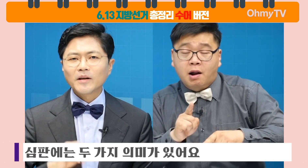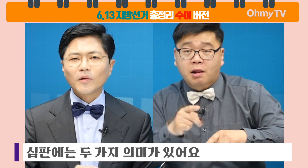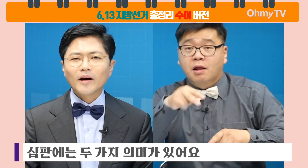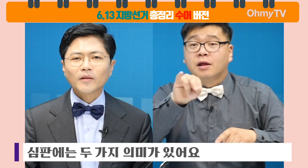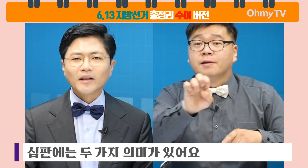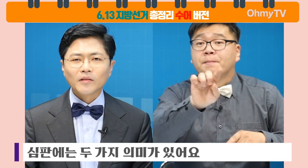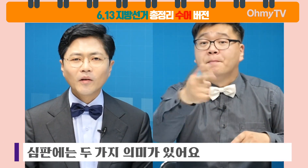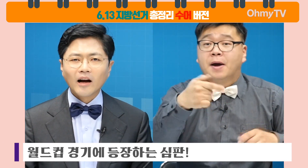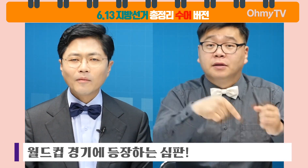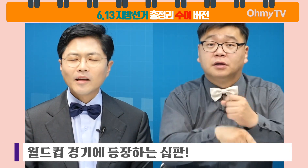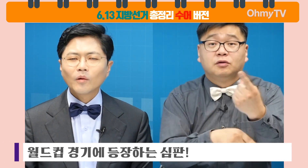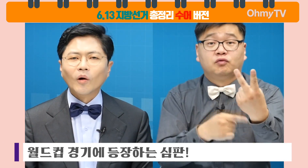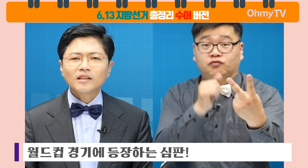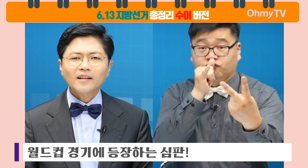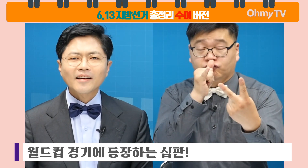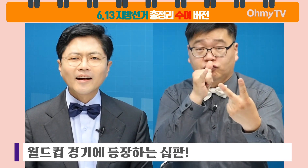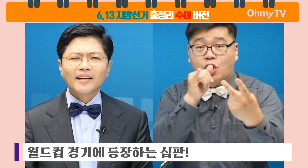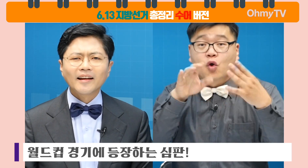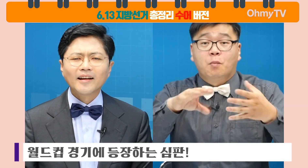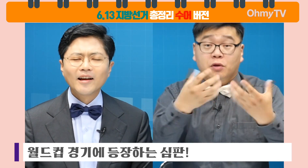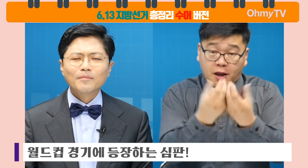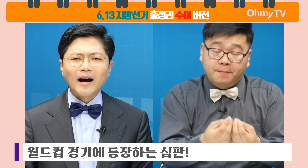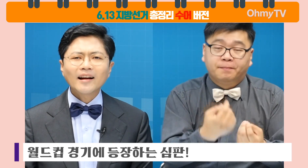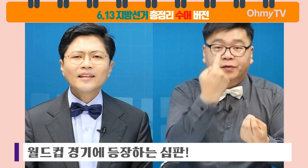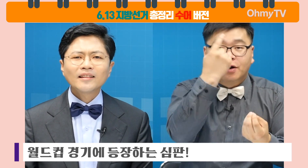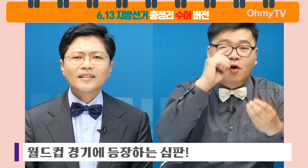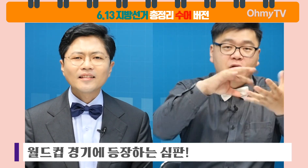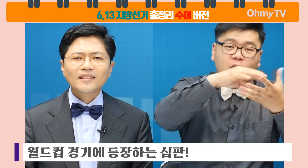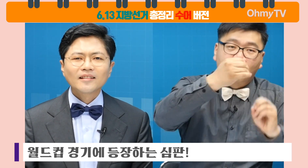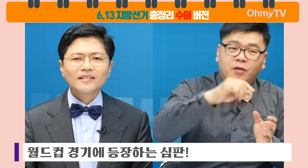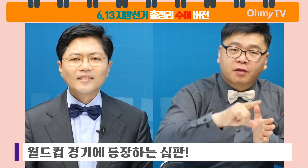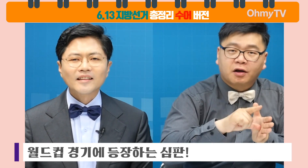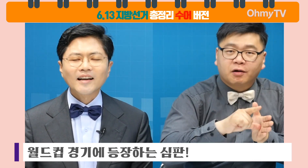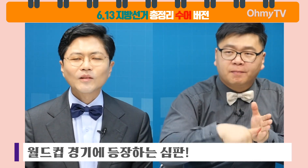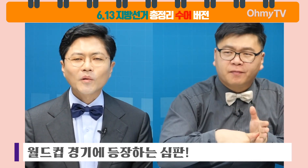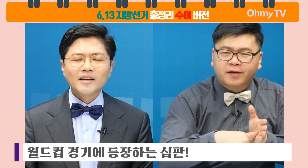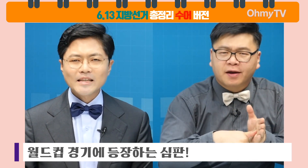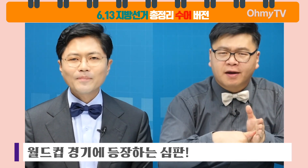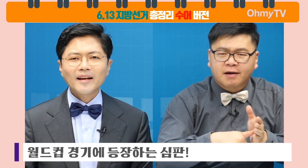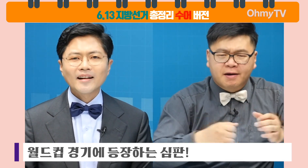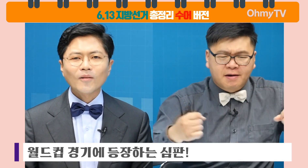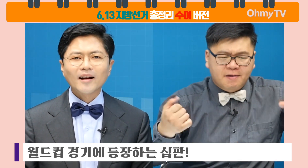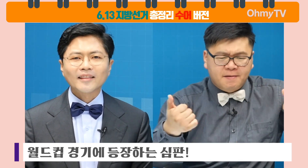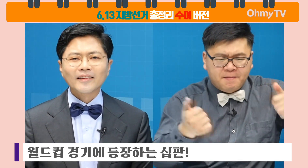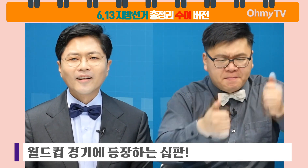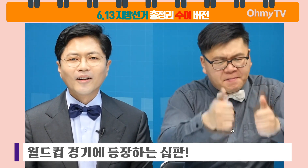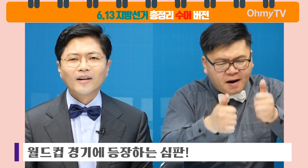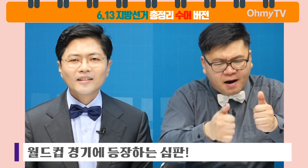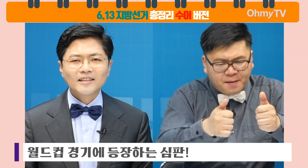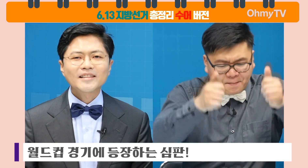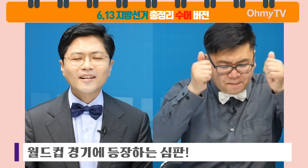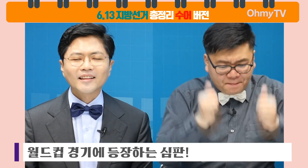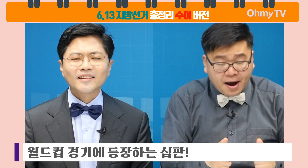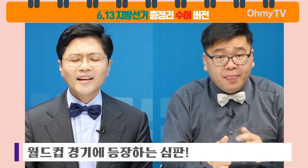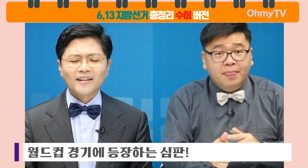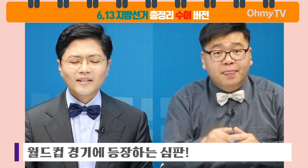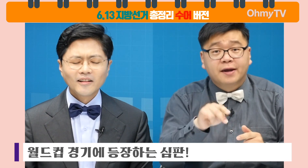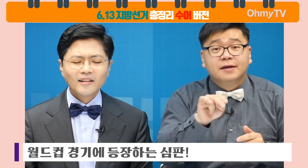의미로 활용되죠. 아마 이번 월드컵 기간에 많은 그 기간 동안 심판이라고 하는 단어 들으실 것 같은데